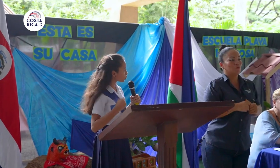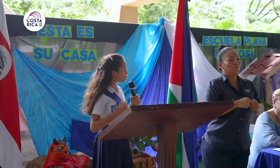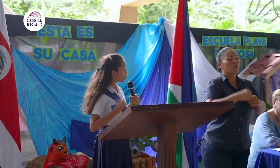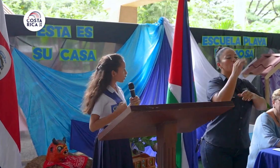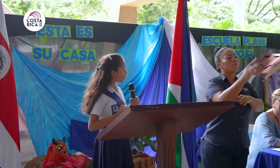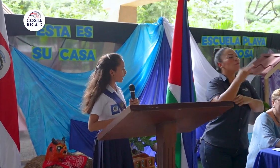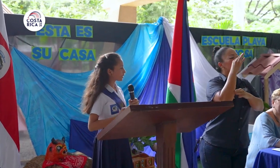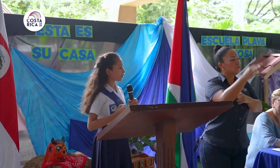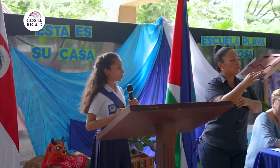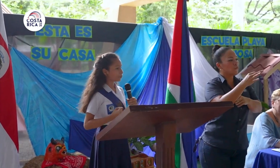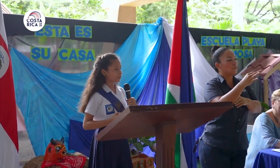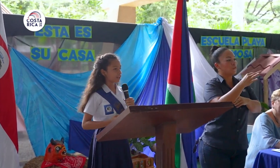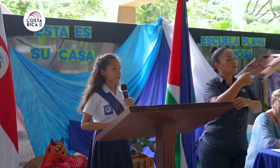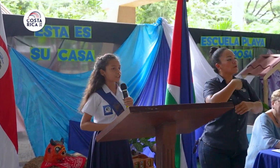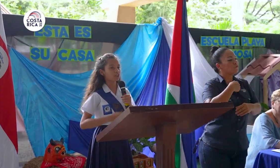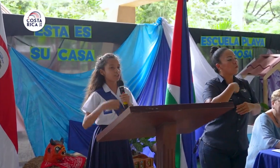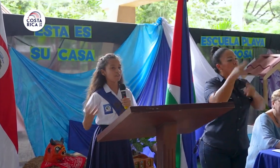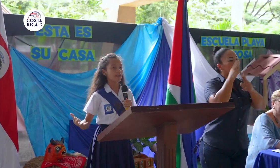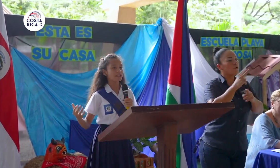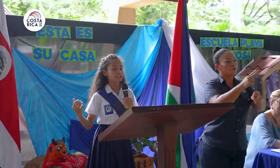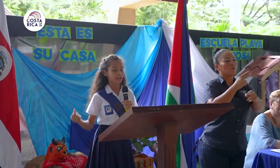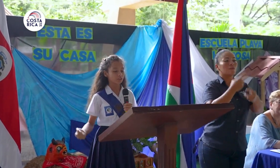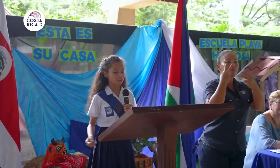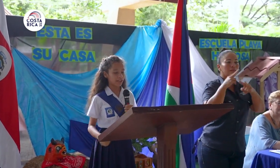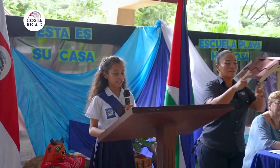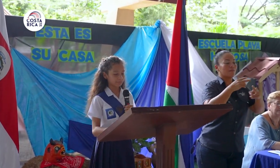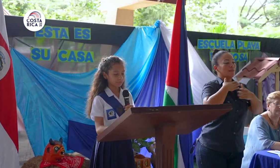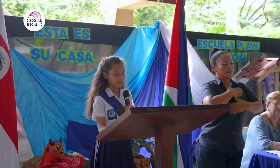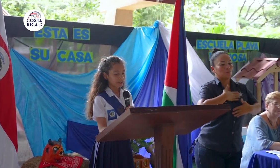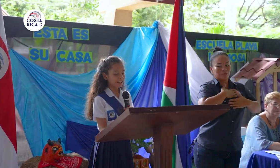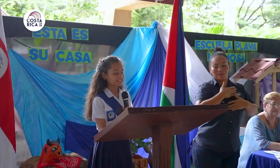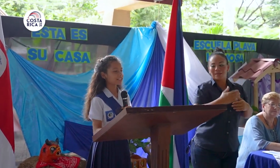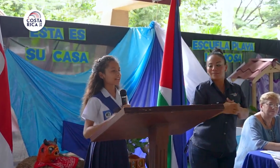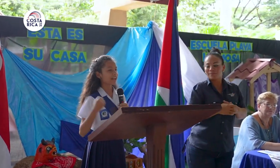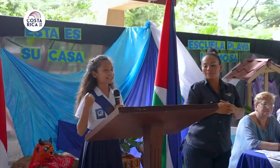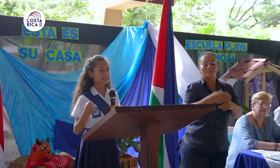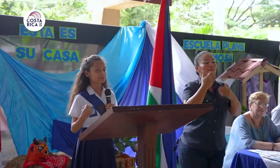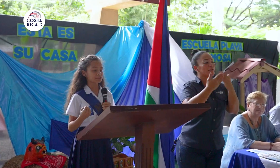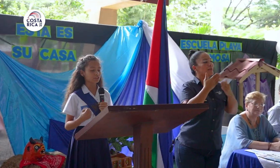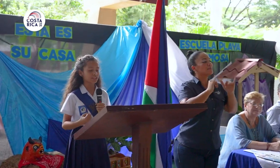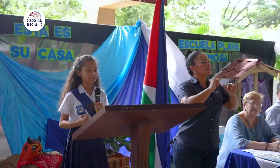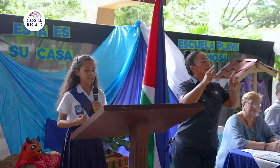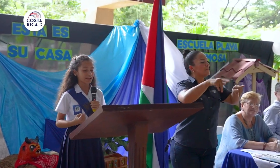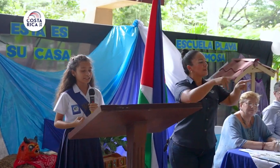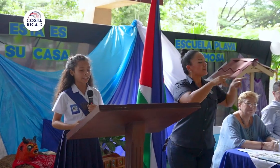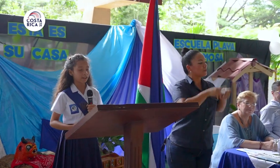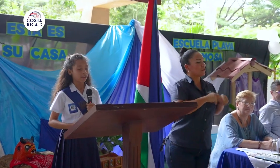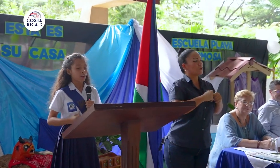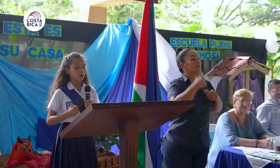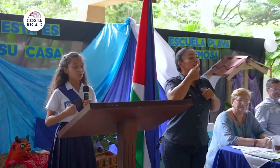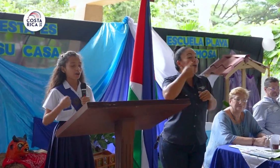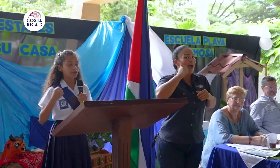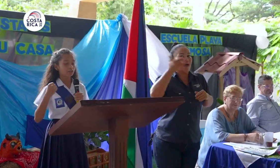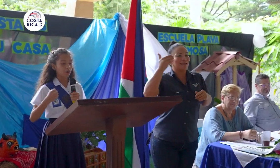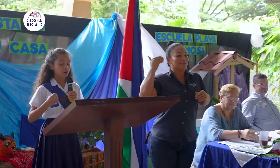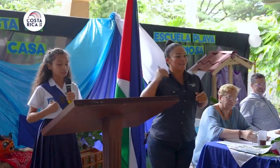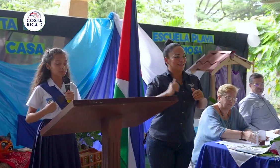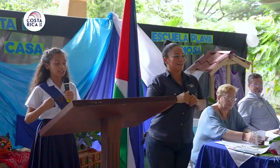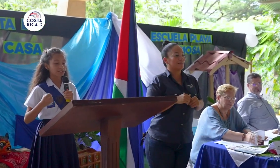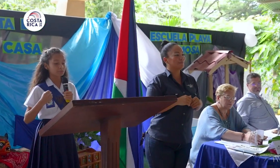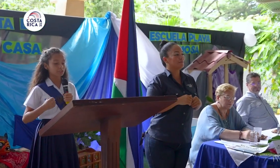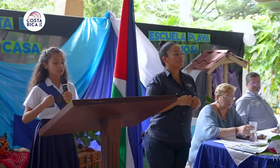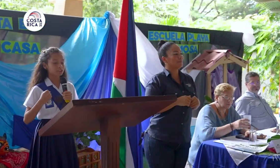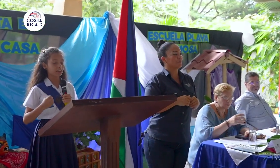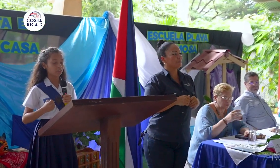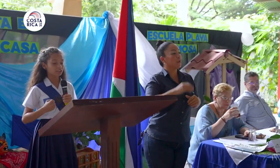un futuro el cual tengo el privilegio de ver y de gozar. Gracias a esas personas del ayer, como a don